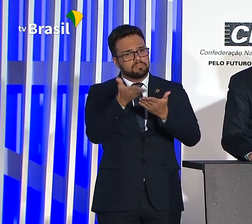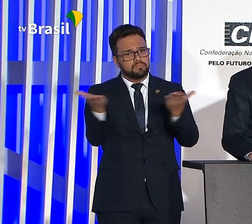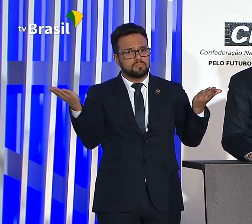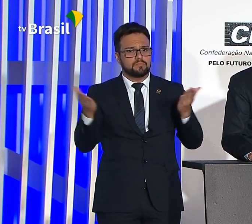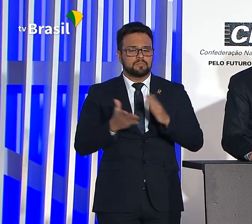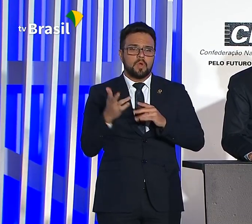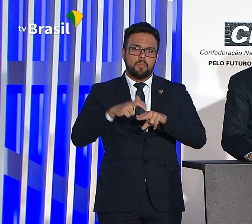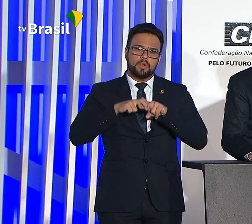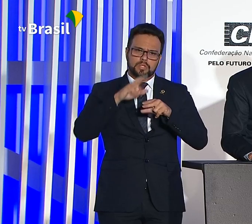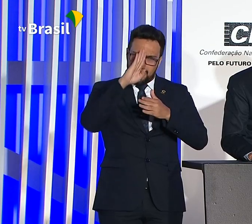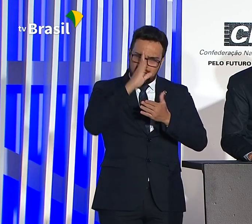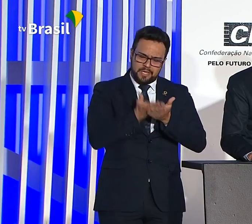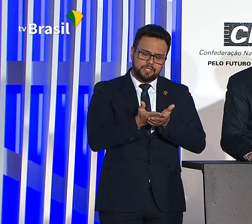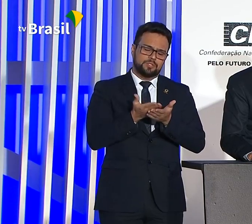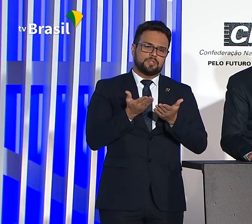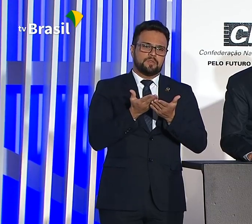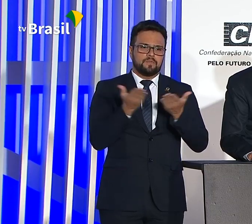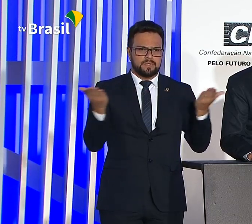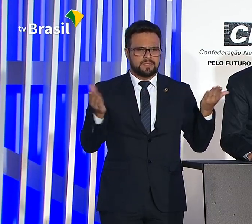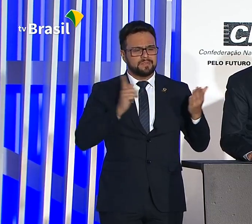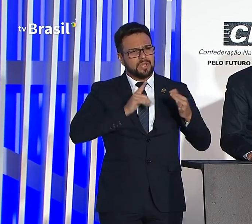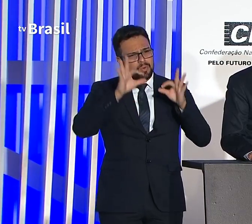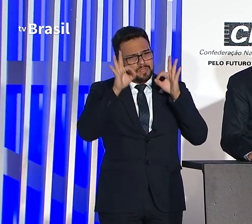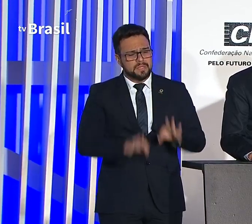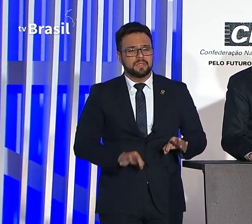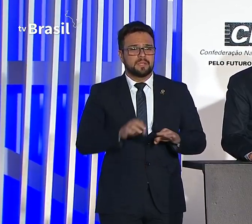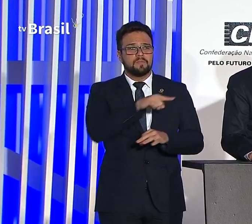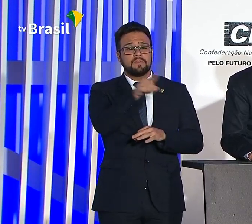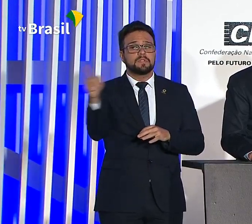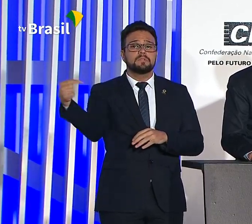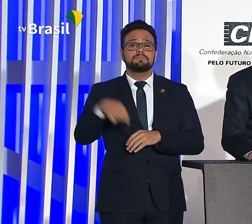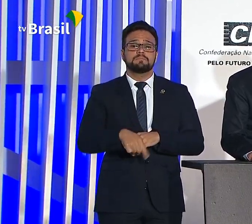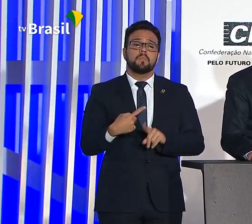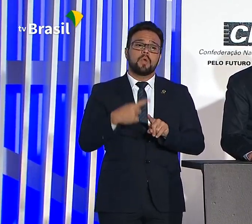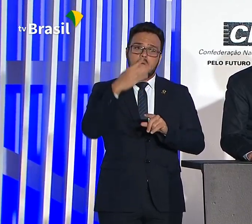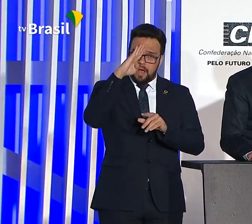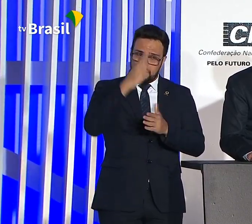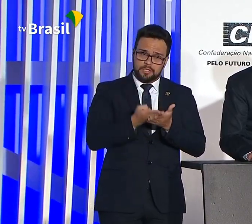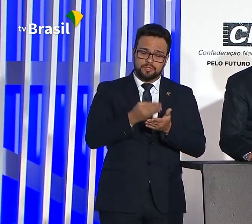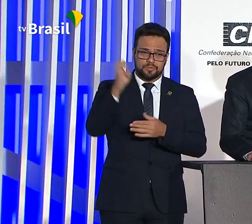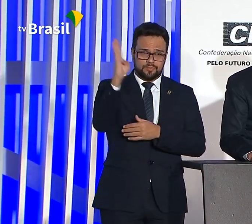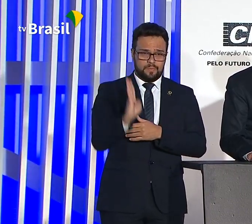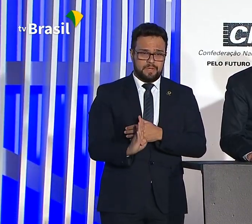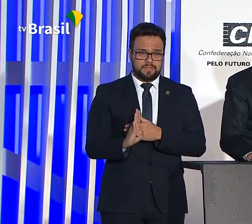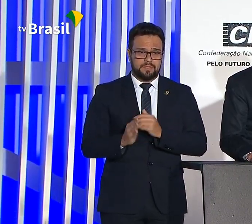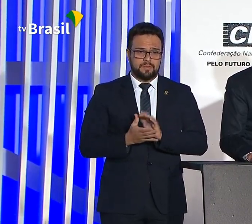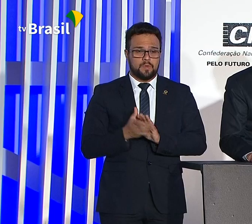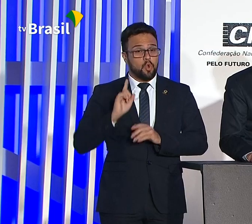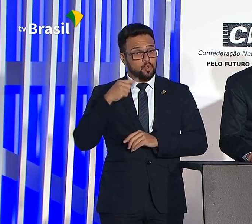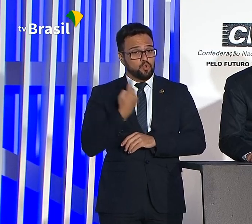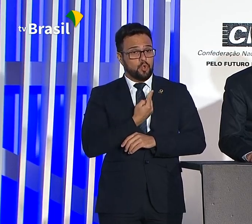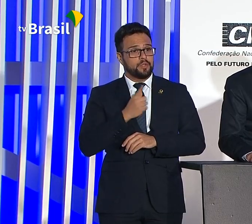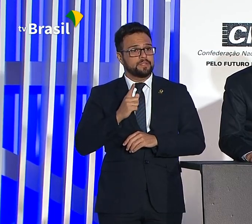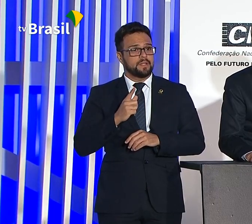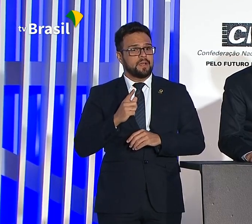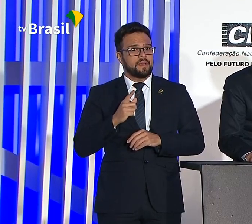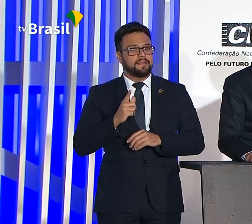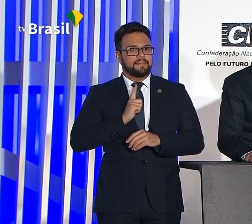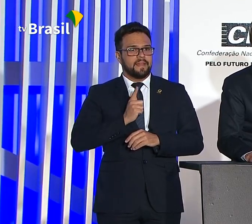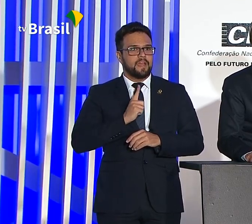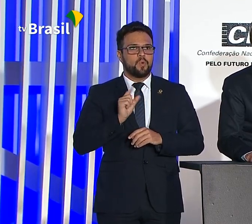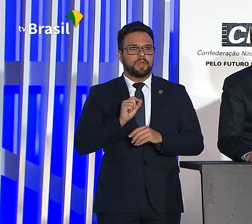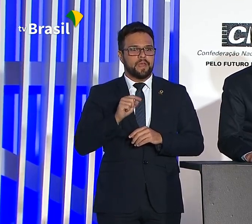acredito que vocês tenho certeza que vocês estão aqui porque acredito no brasil nós temos que nenhum país do mundo